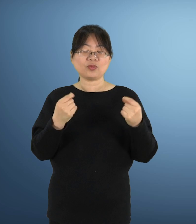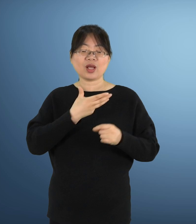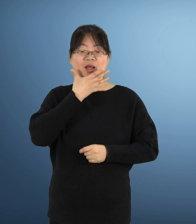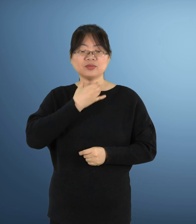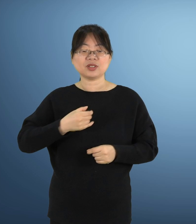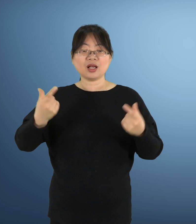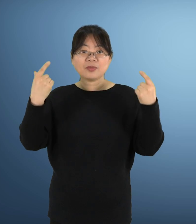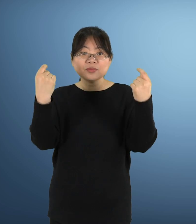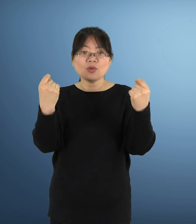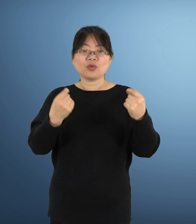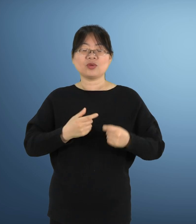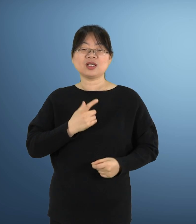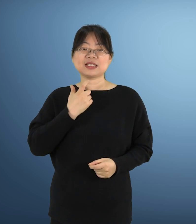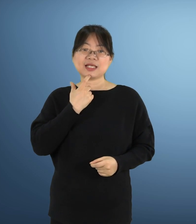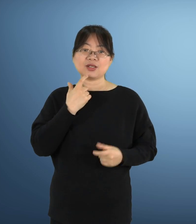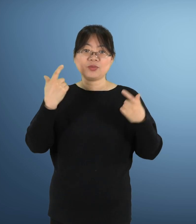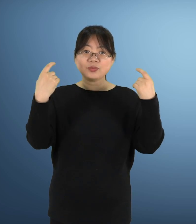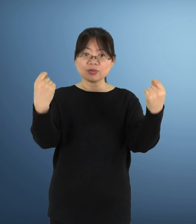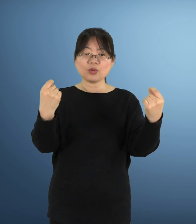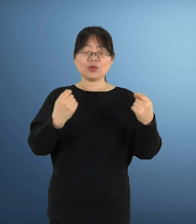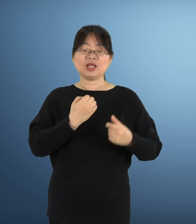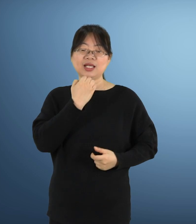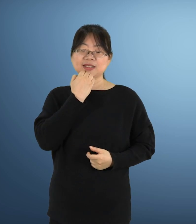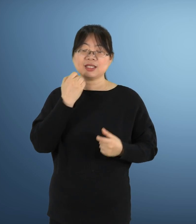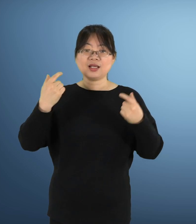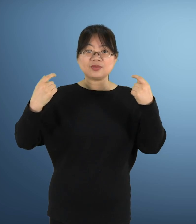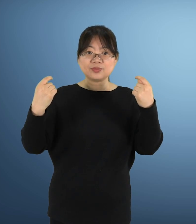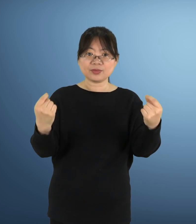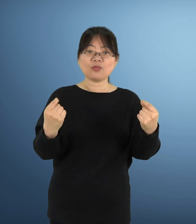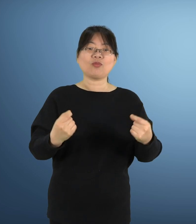아브라함도 야곱도 이삭도